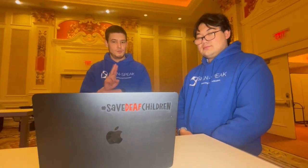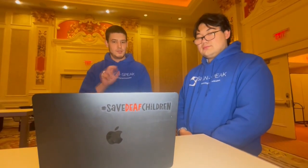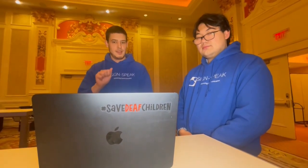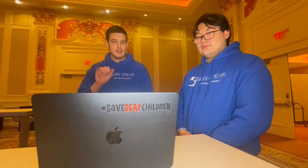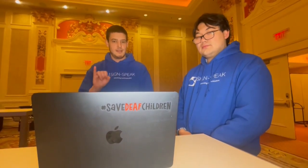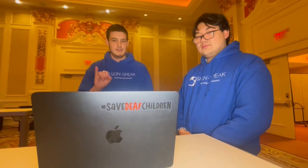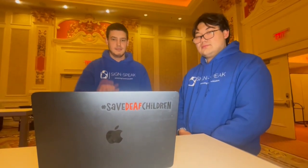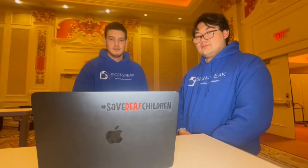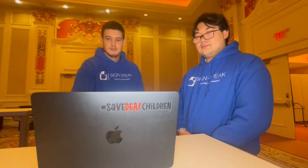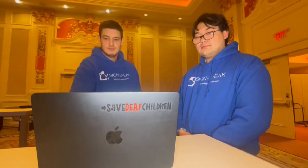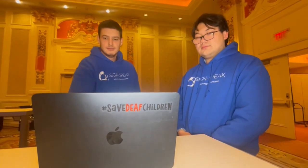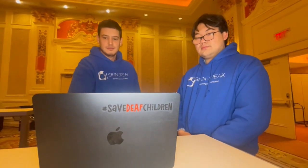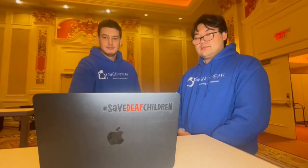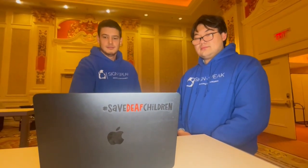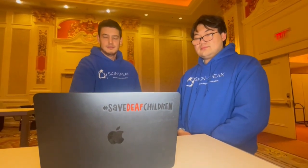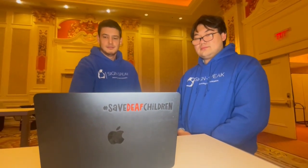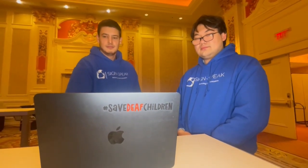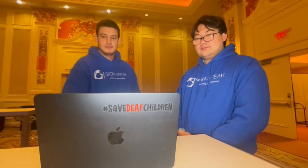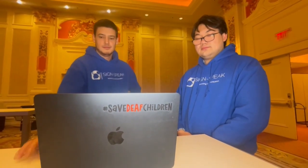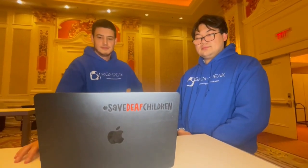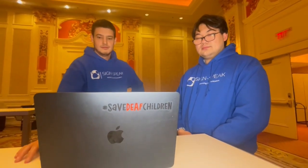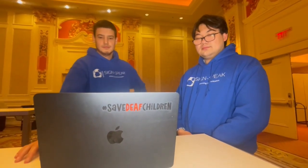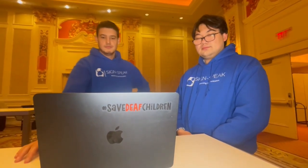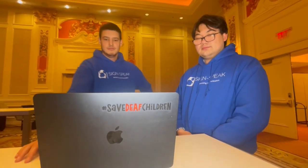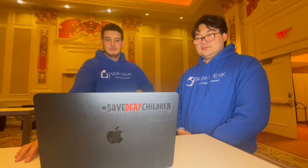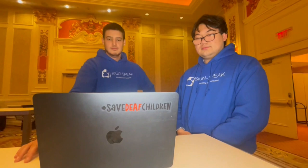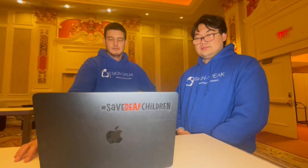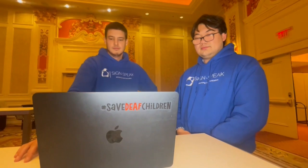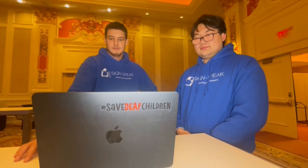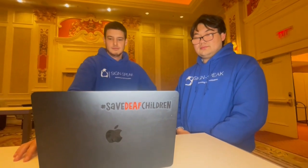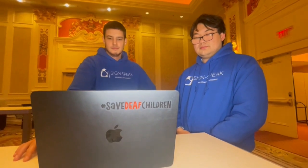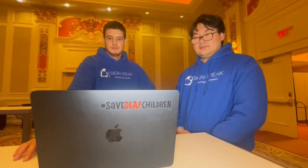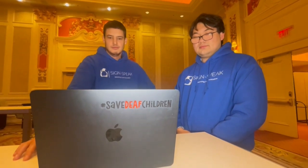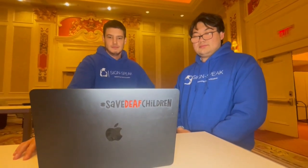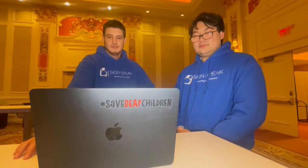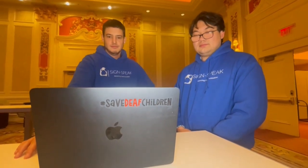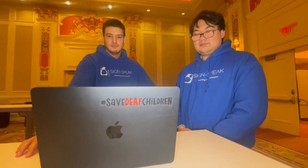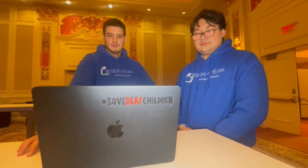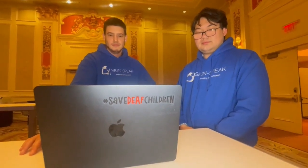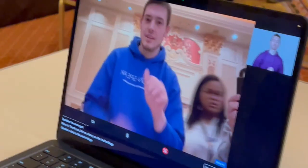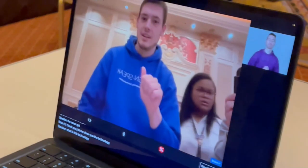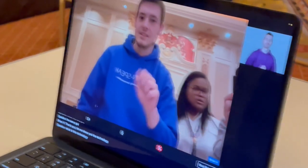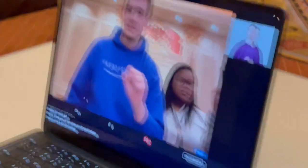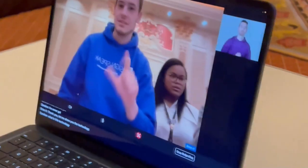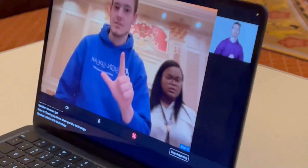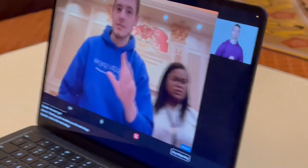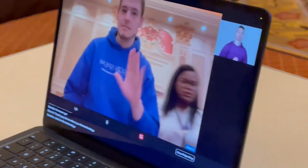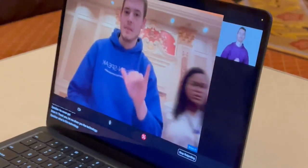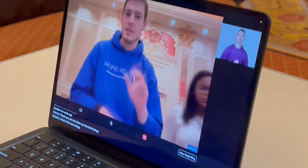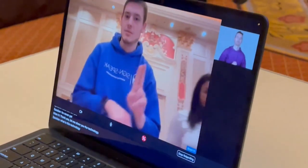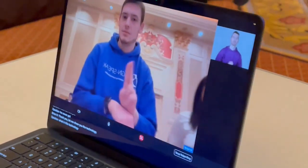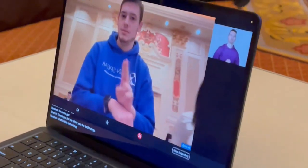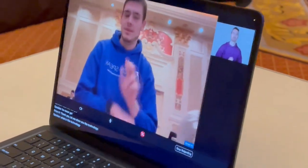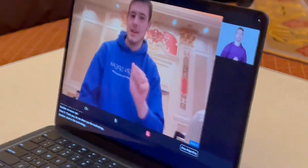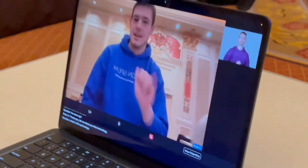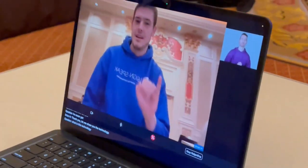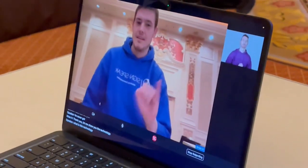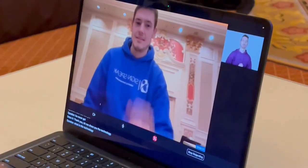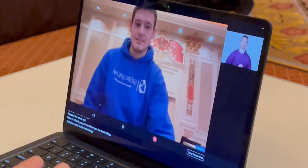ingresos y participación en programas, SID por sus siglas en inglés, que realiza la Oficina del Censo de Estados Unidos, una de las pocas que